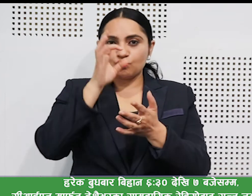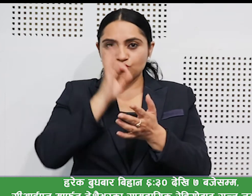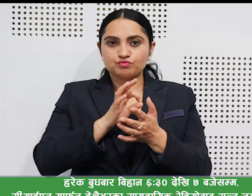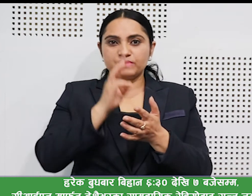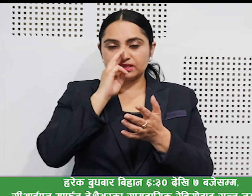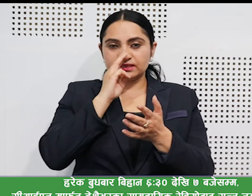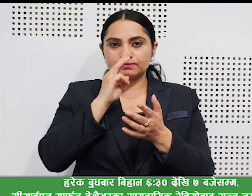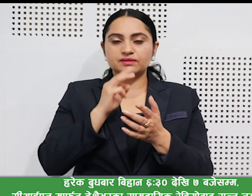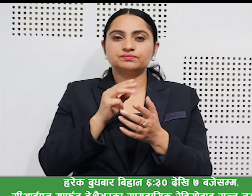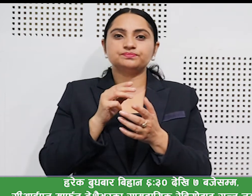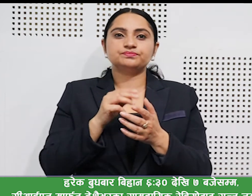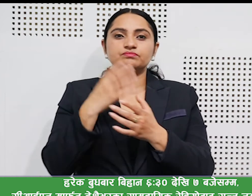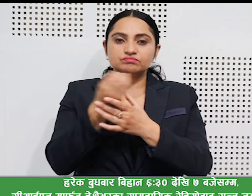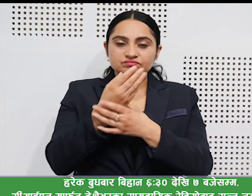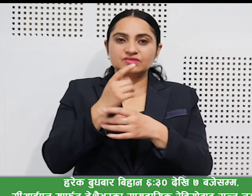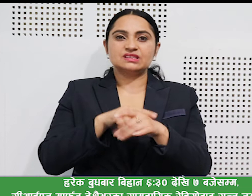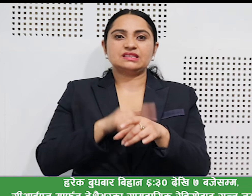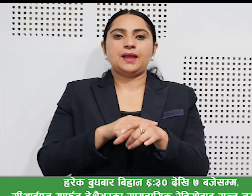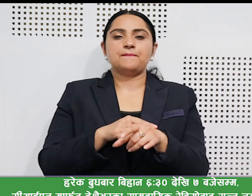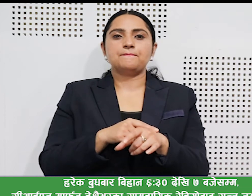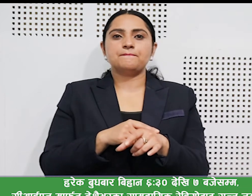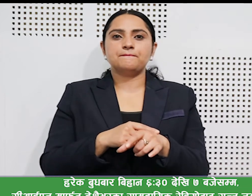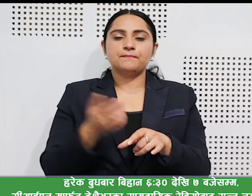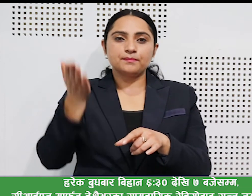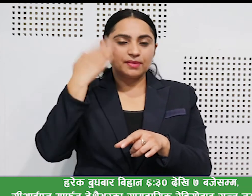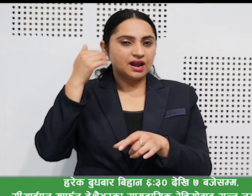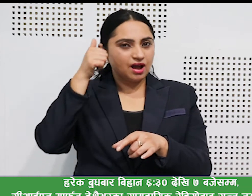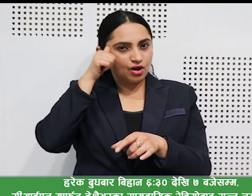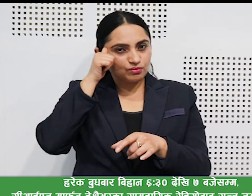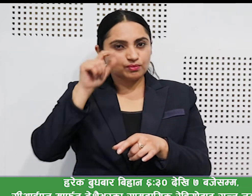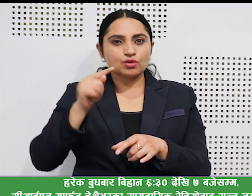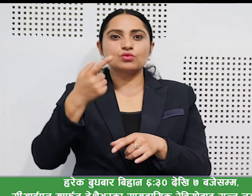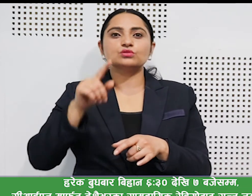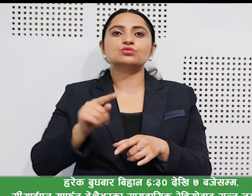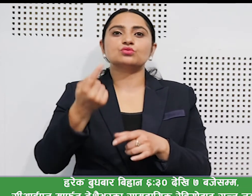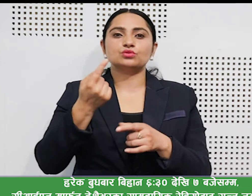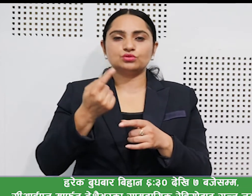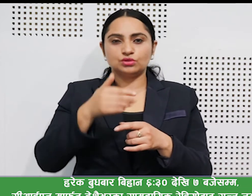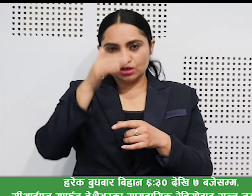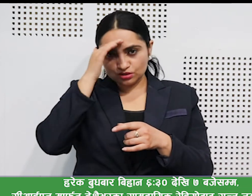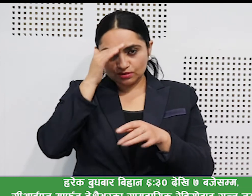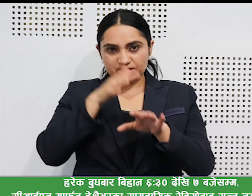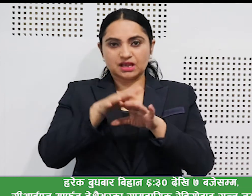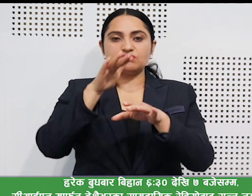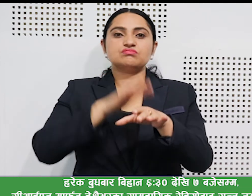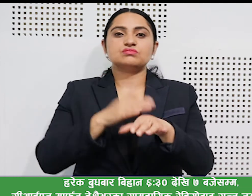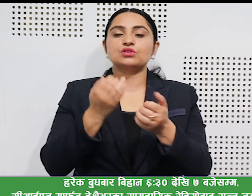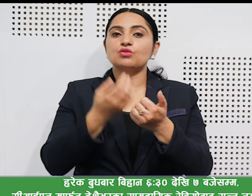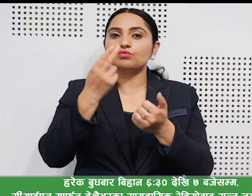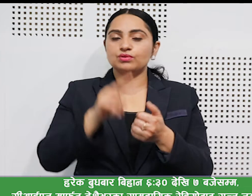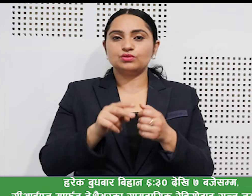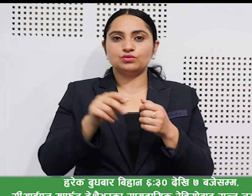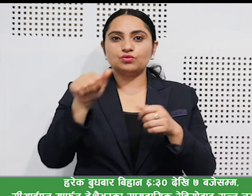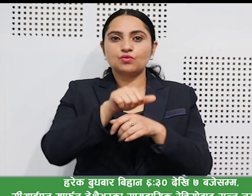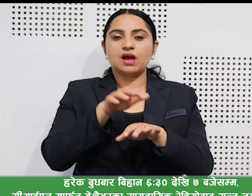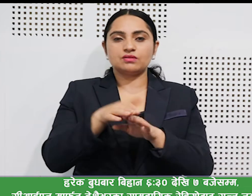कुनै पनि किसिमको विपद हुँदाखेरि विगतको अनुभवमा चाहिँ कस्तो कस्तो किसिमको समस्याहरू उहाँले भोग्नु परेको थियो हैन, तत्काल